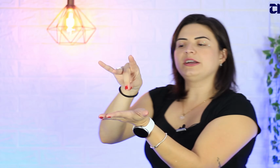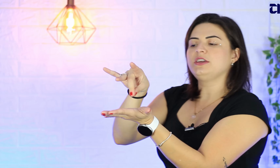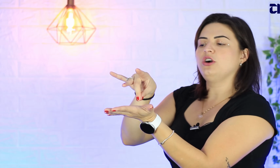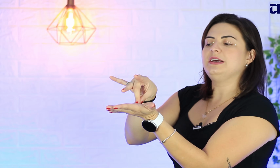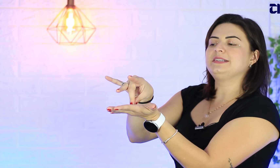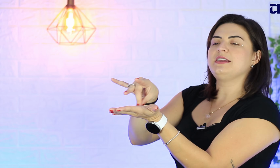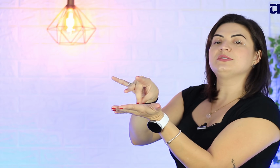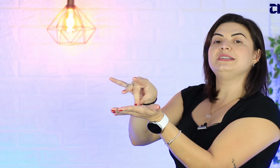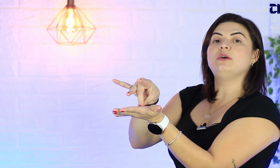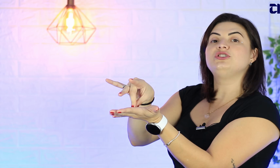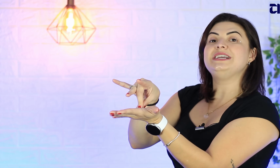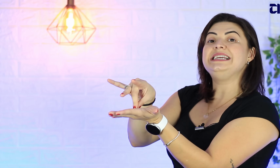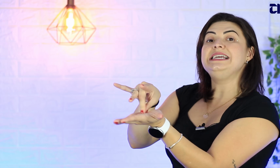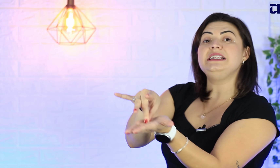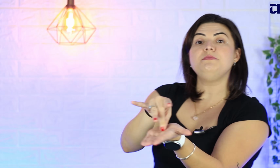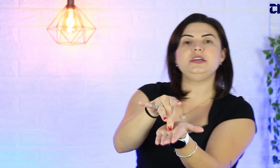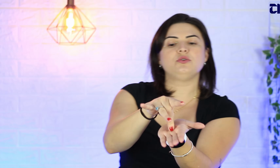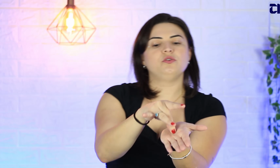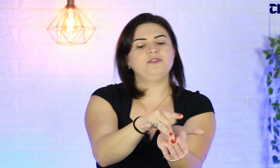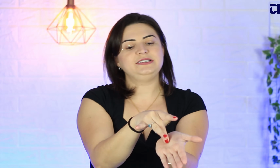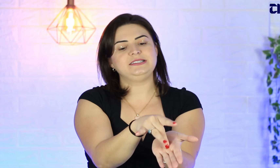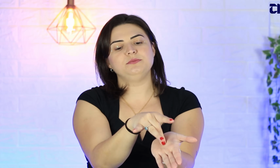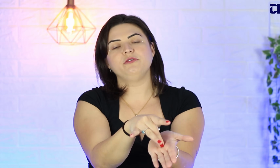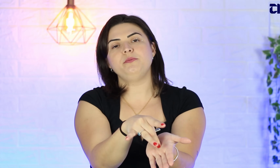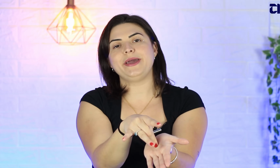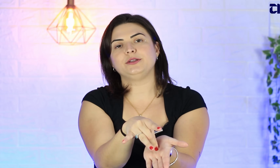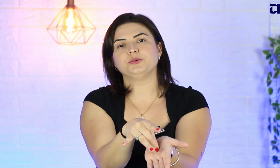coloca aqui, olha. Esse aqui é o sinal de inimigo. Faz esse movimento.